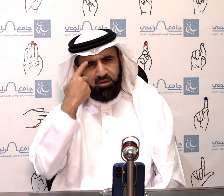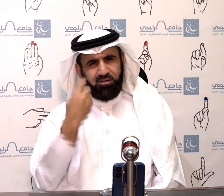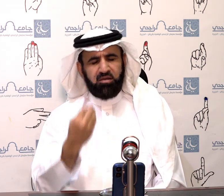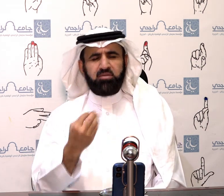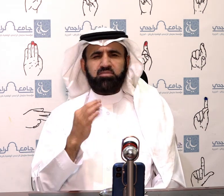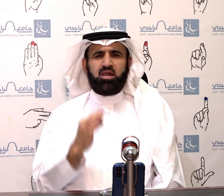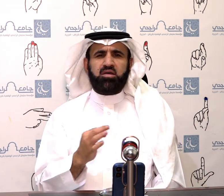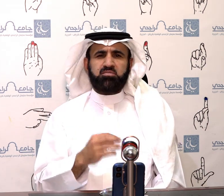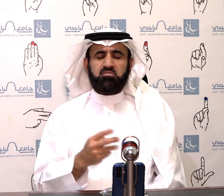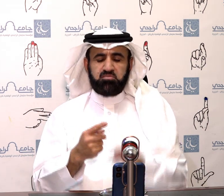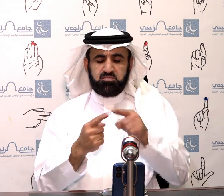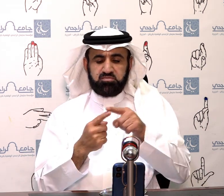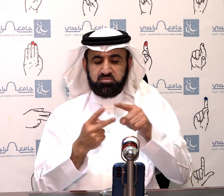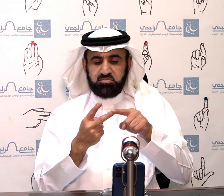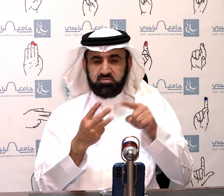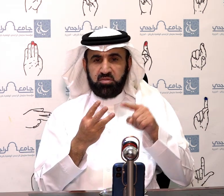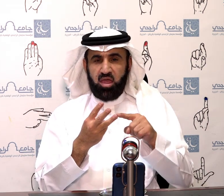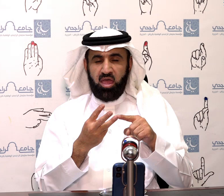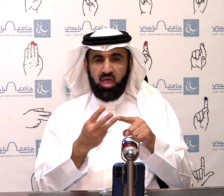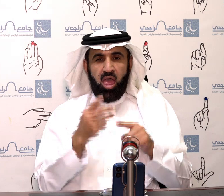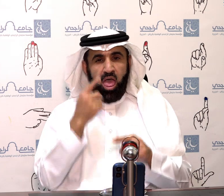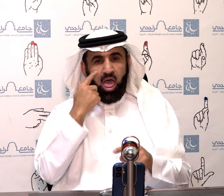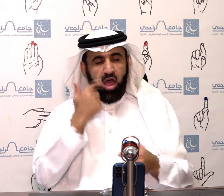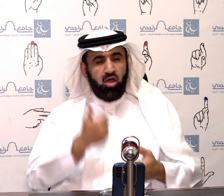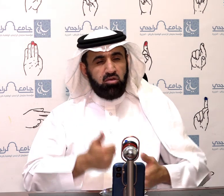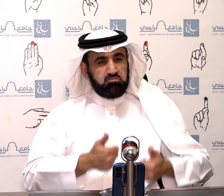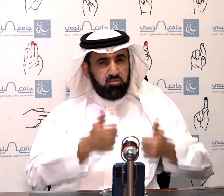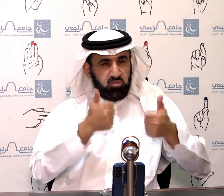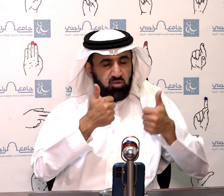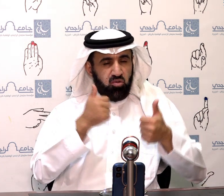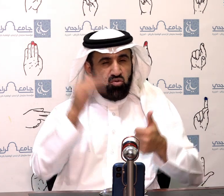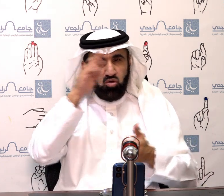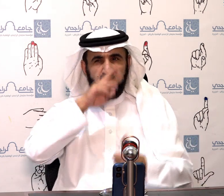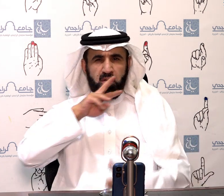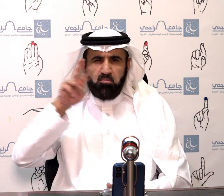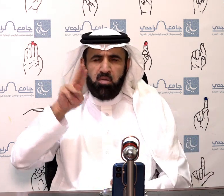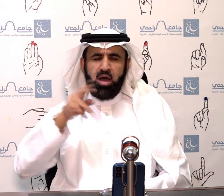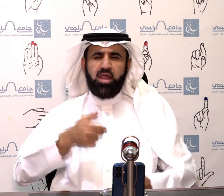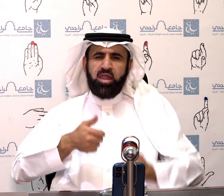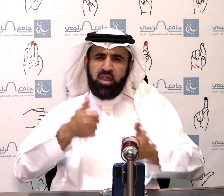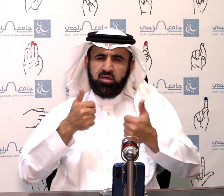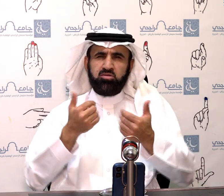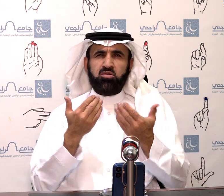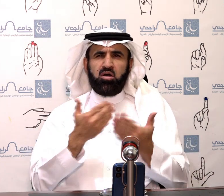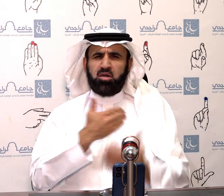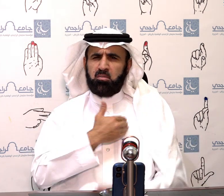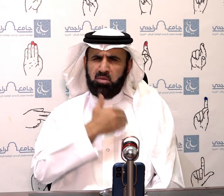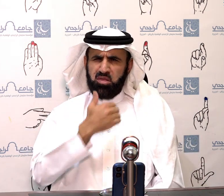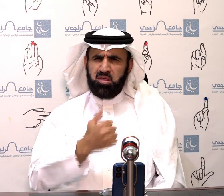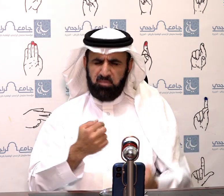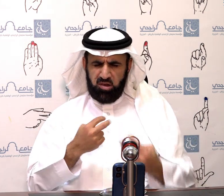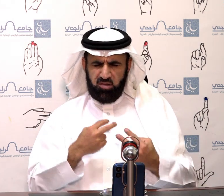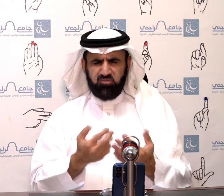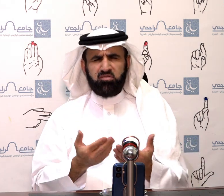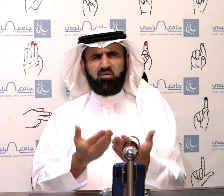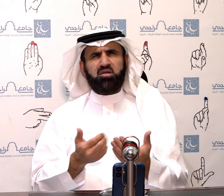بذلك تنجو في الدنيا والآخرة. اللهم اجعلنا من المتقين، اللهم اجعلنا